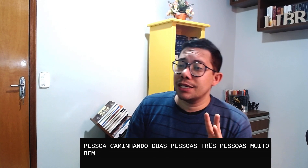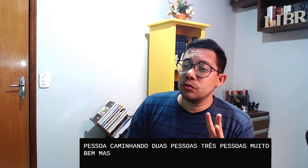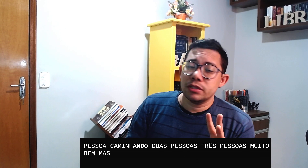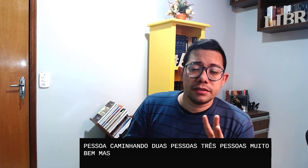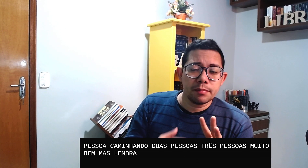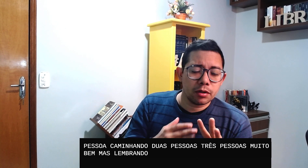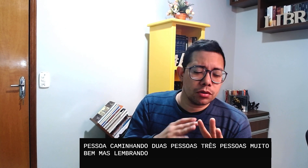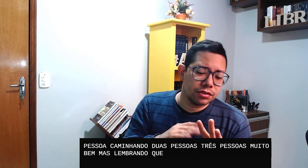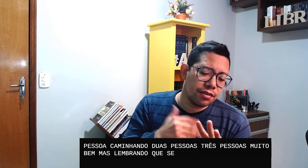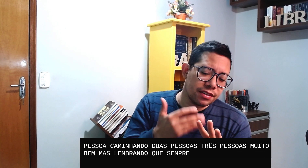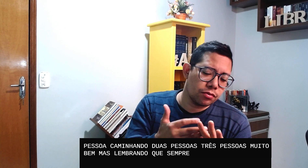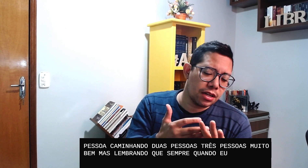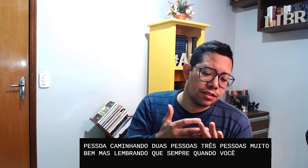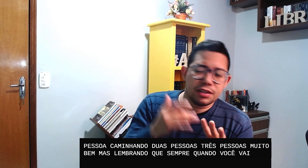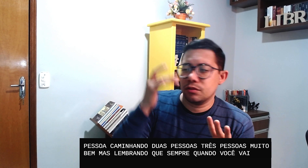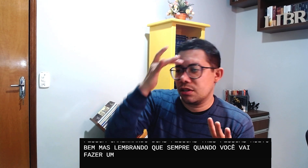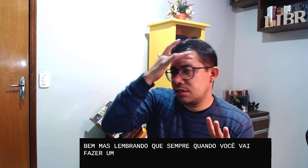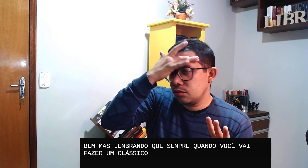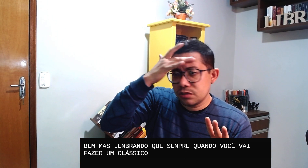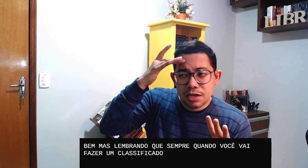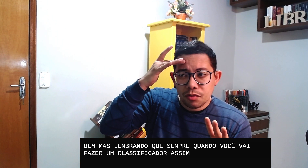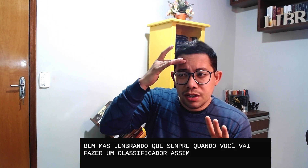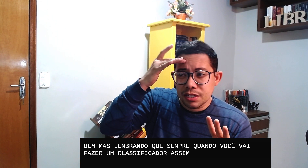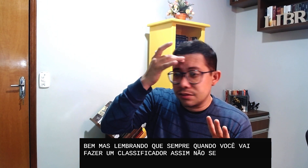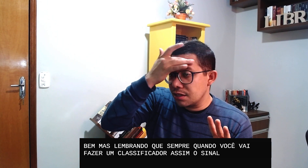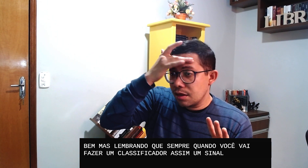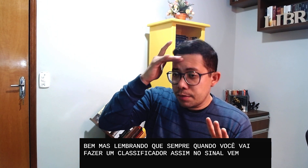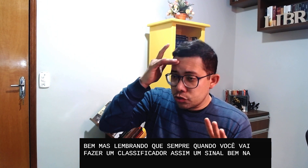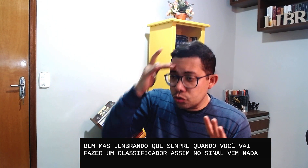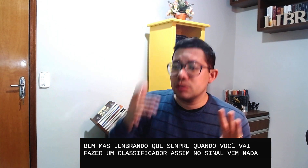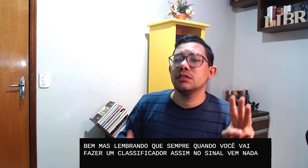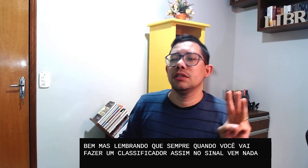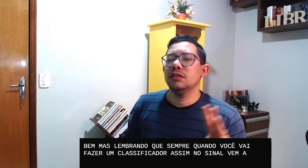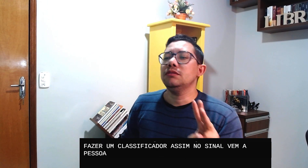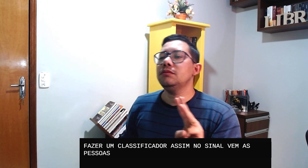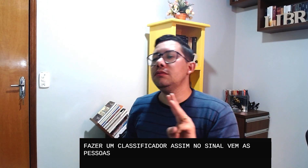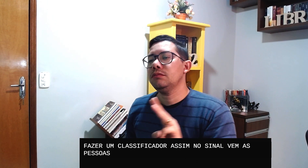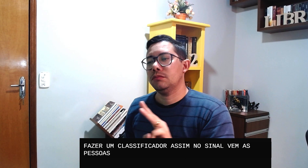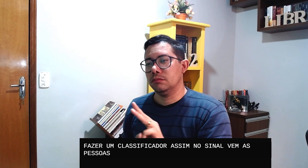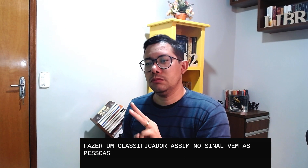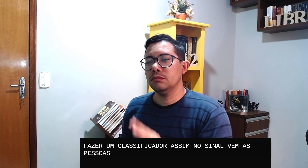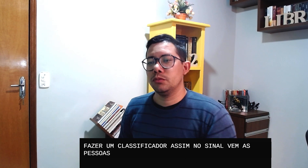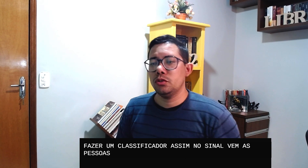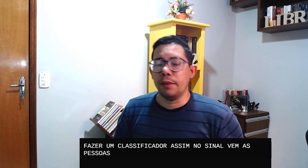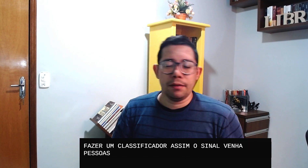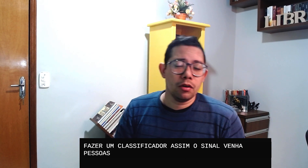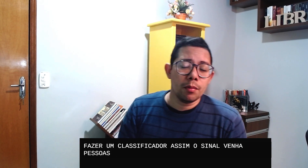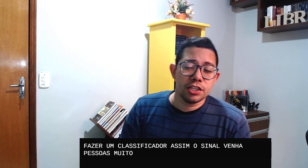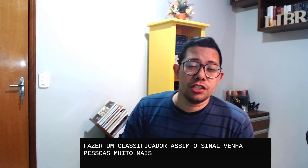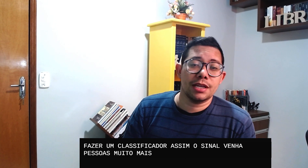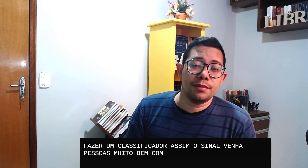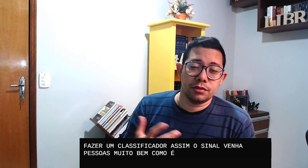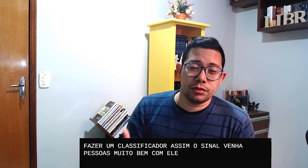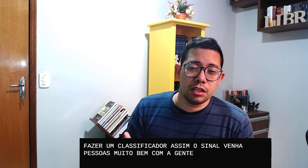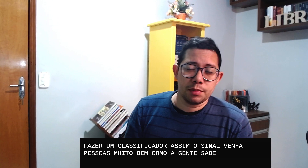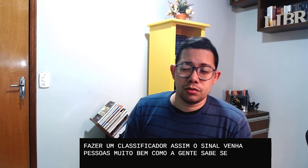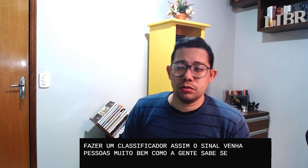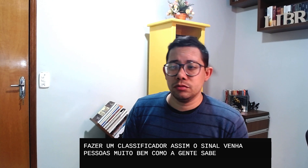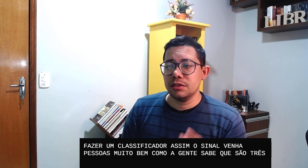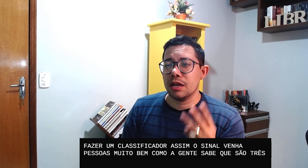que sempre quando você vai fazer um classificador assim, o sinal vem antes. Pessoas, muito bem. E como a gente sabe que são três pessoas, um sinal que a